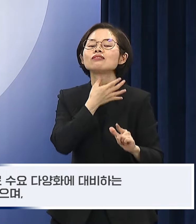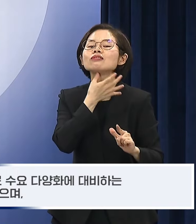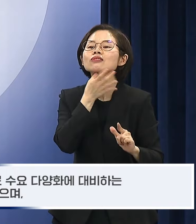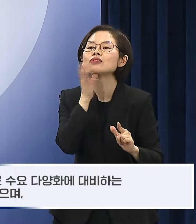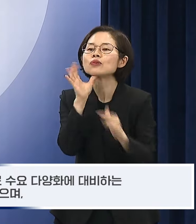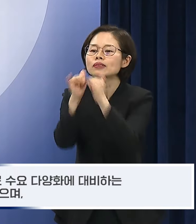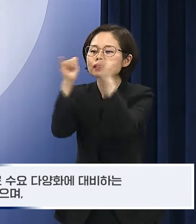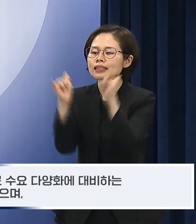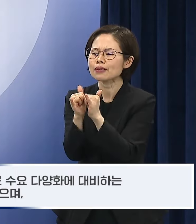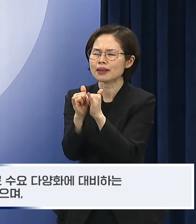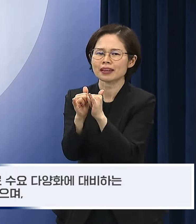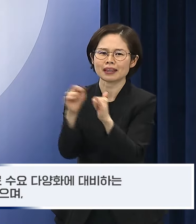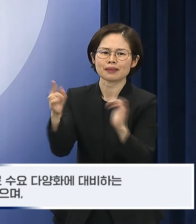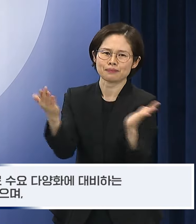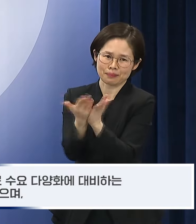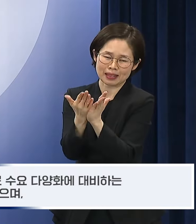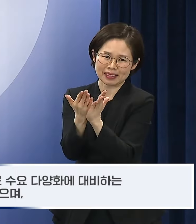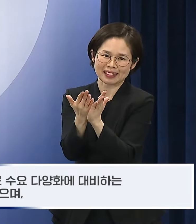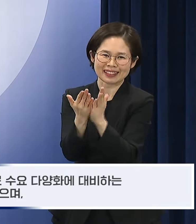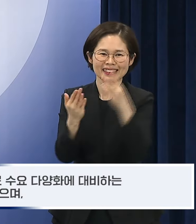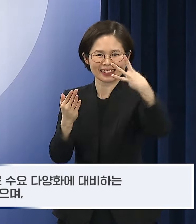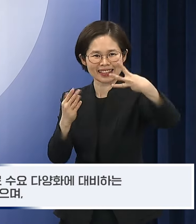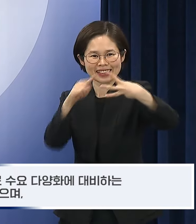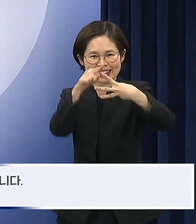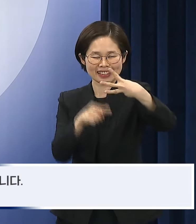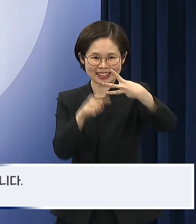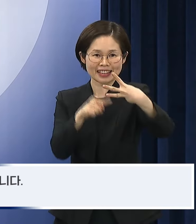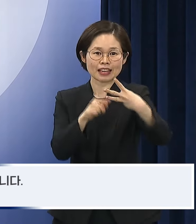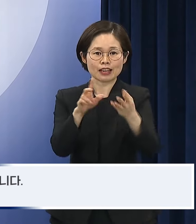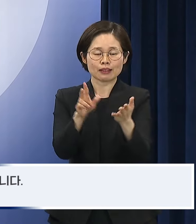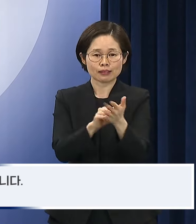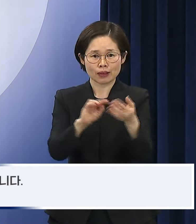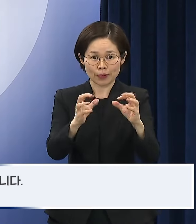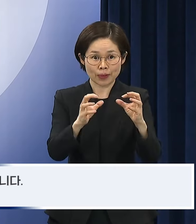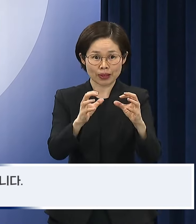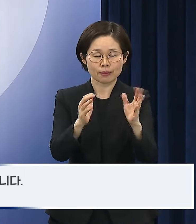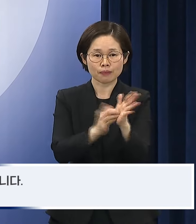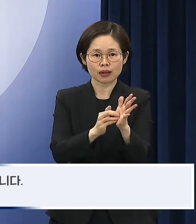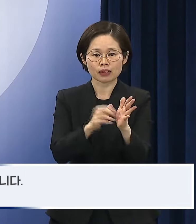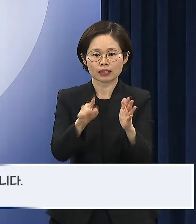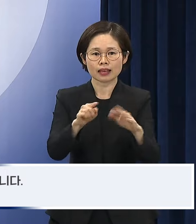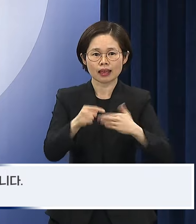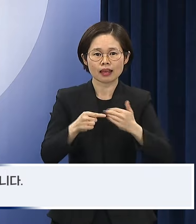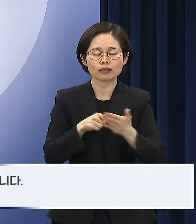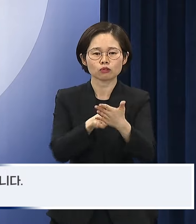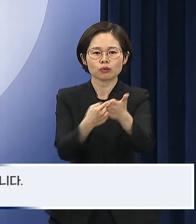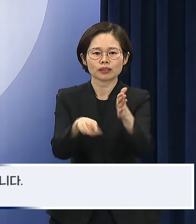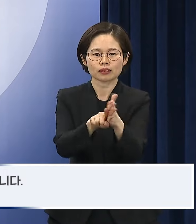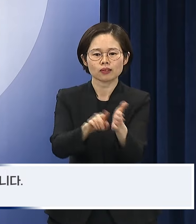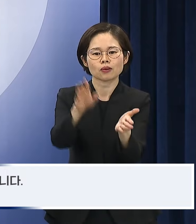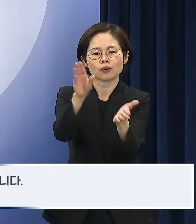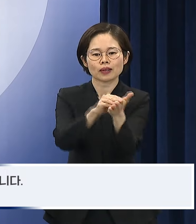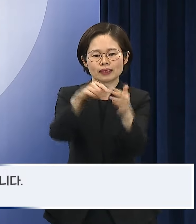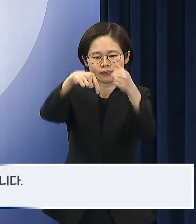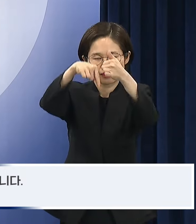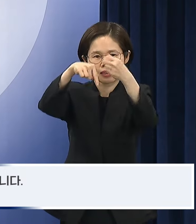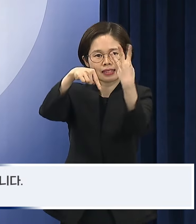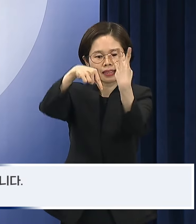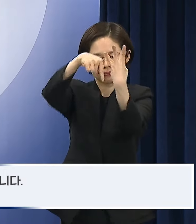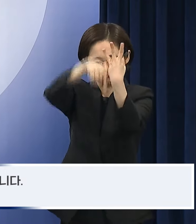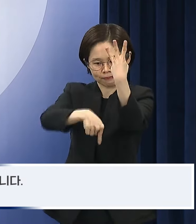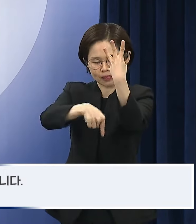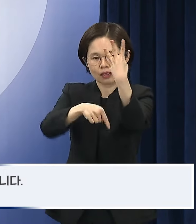적극 대응 등 세 가지를 제시하였으며 이를 추진하기 위해 총 11개 과제를